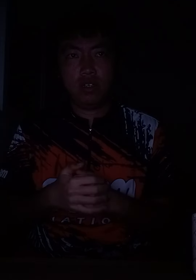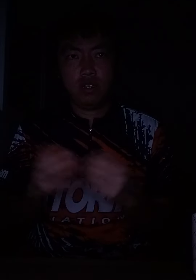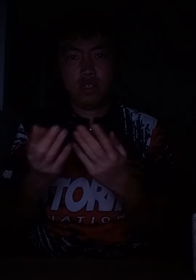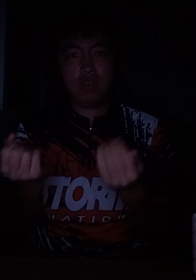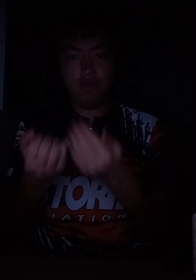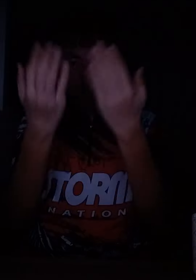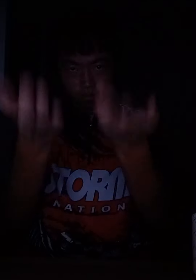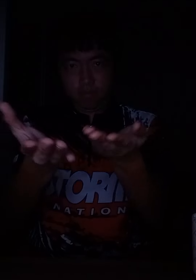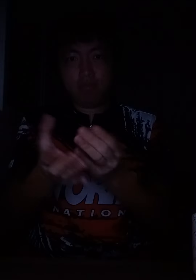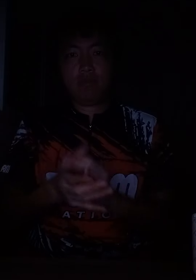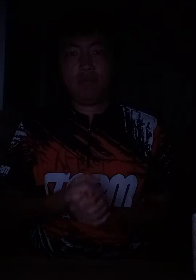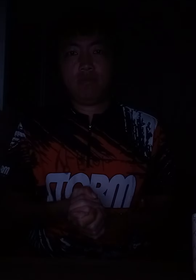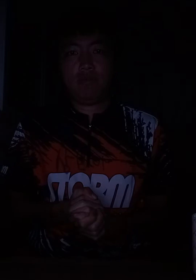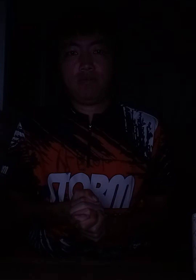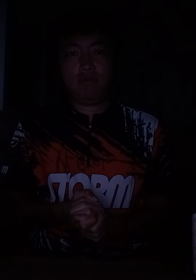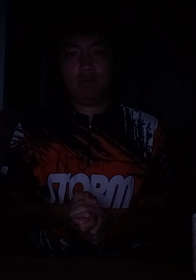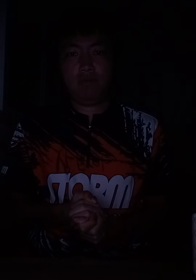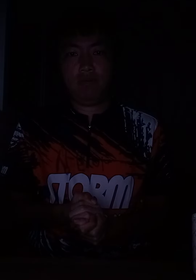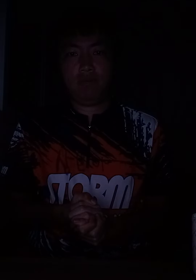기자의 단독 보도입니다.